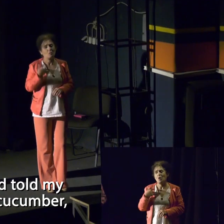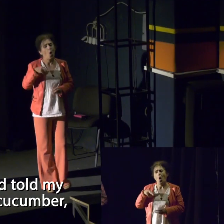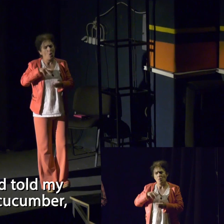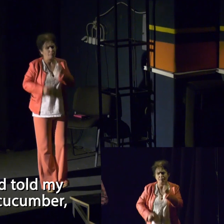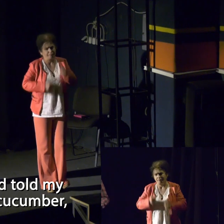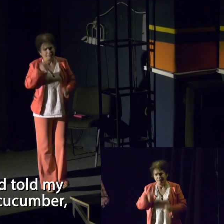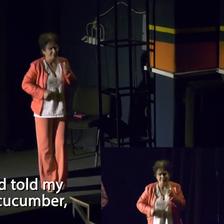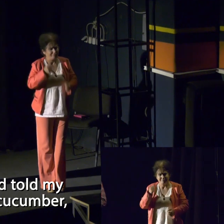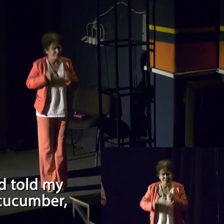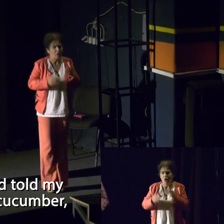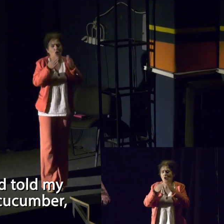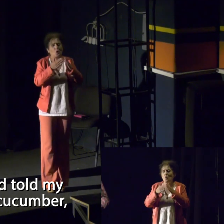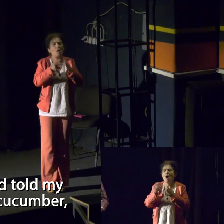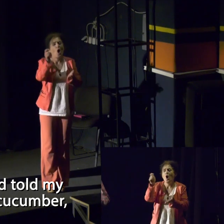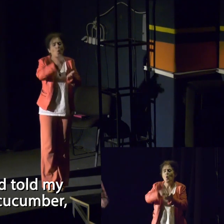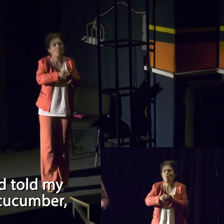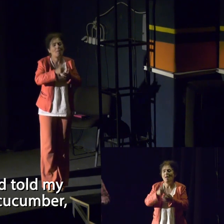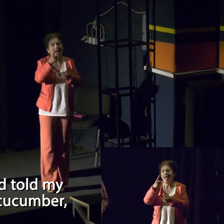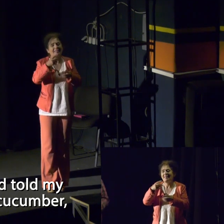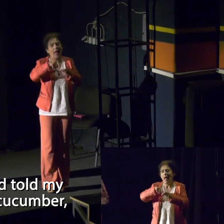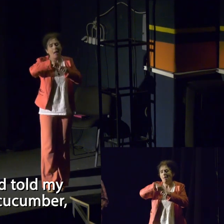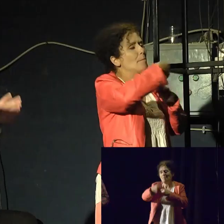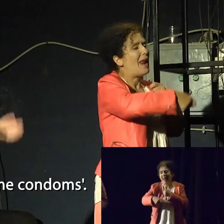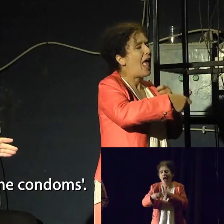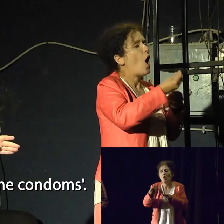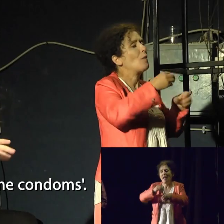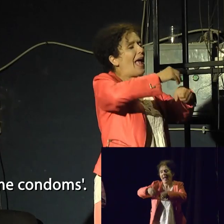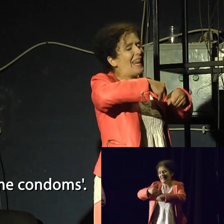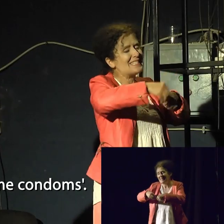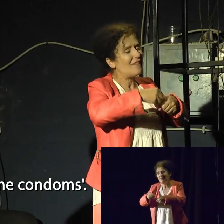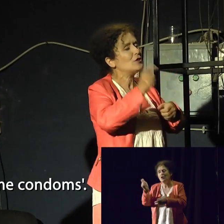јас трчајки дома, им кажав на моите: "Купете ми краставица, бананата се смечка и земете кондоми."